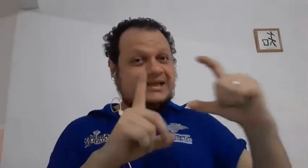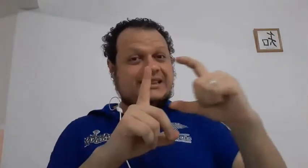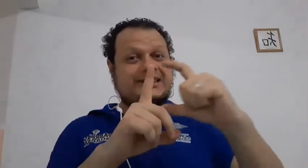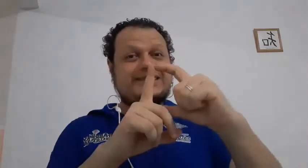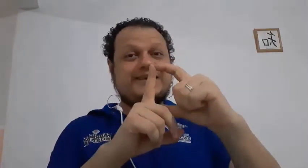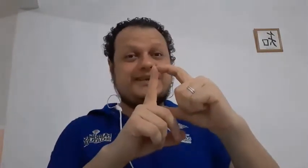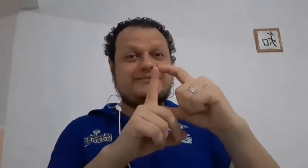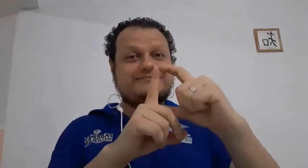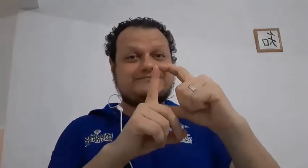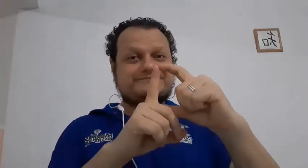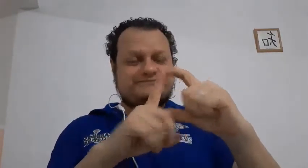D.